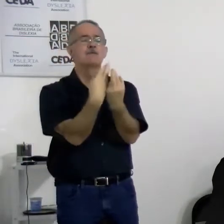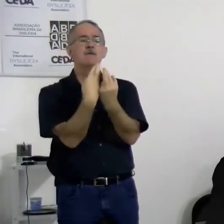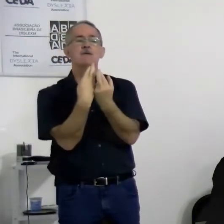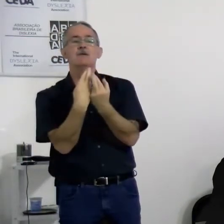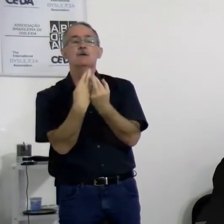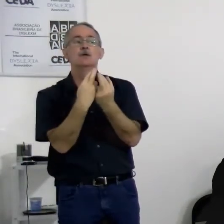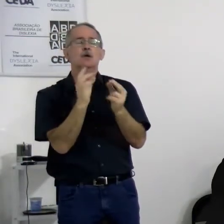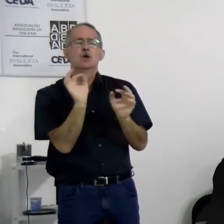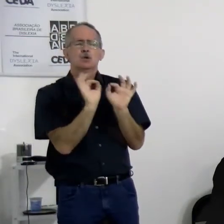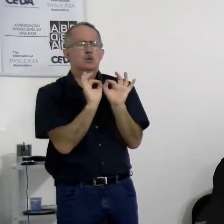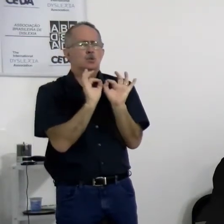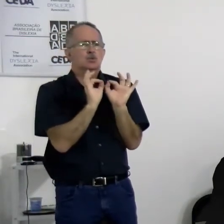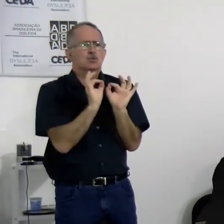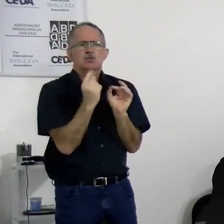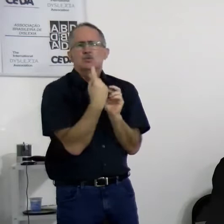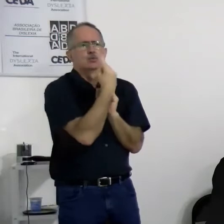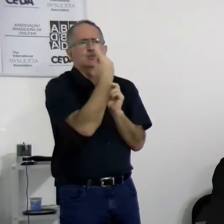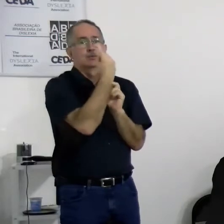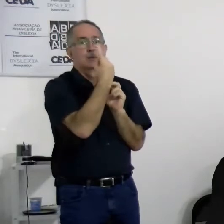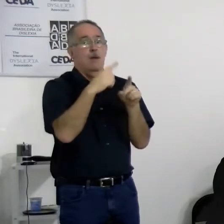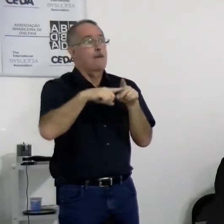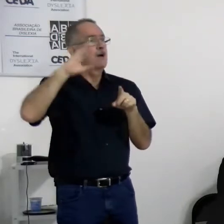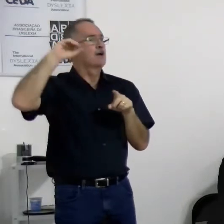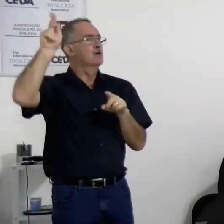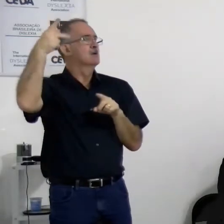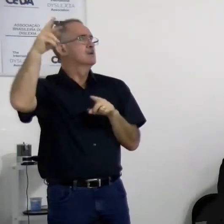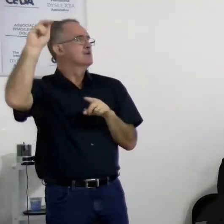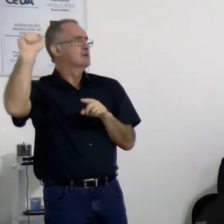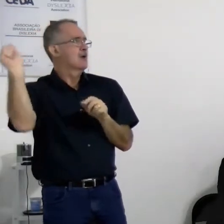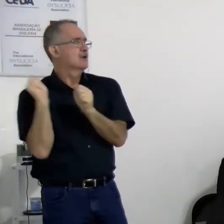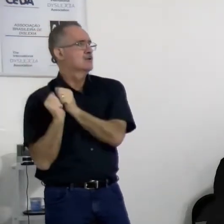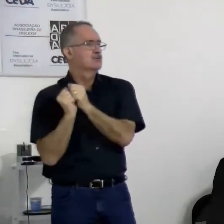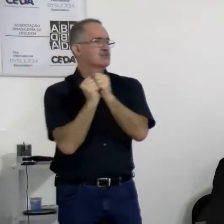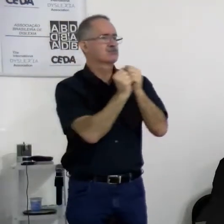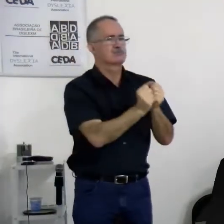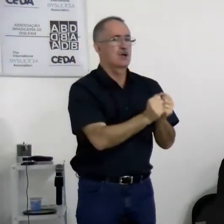sozinha, sem o teu marido. Mas o Charles foi comigo. Ele me ajudou.